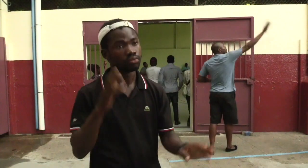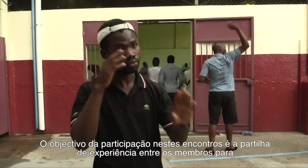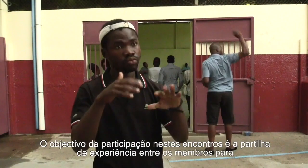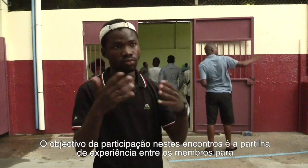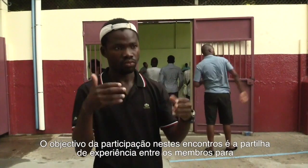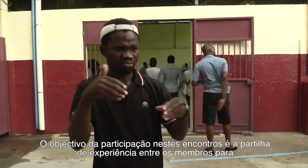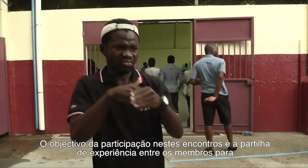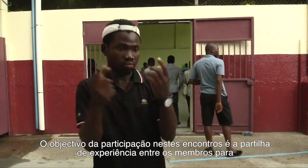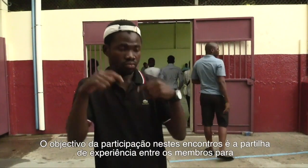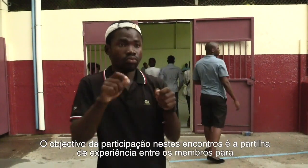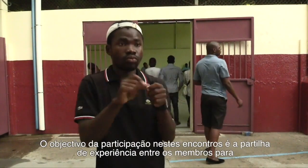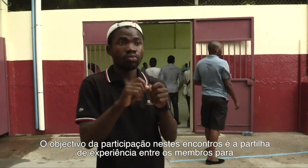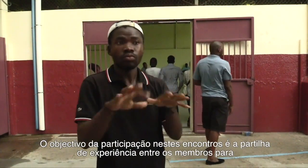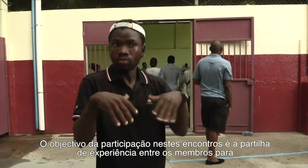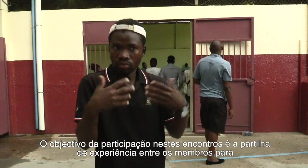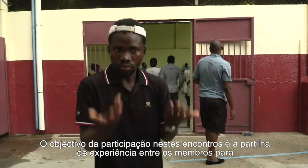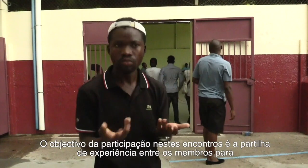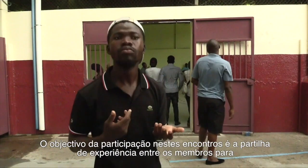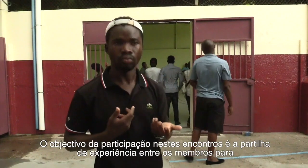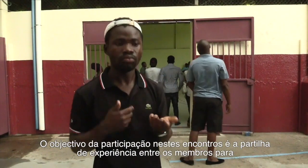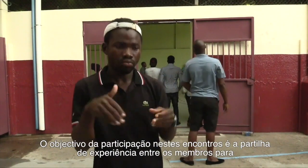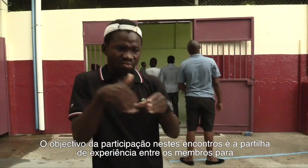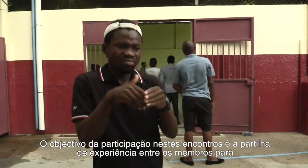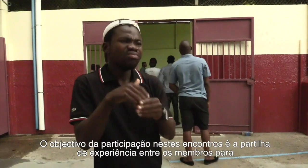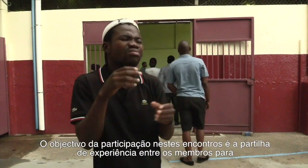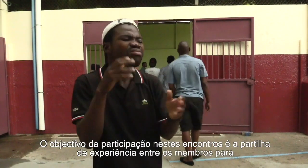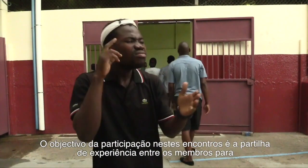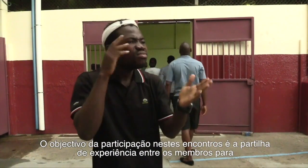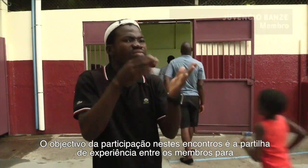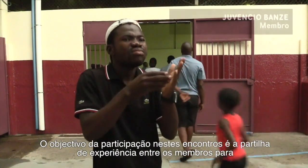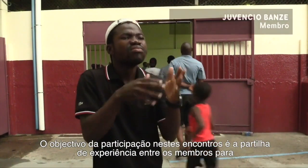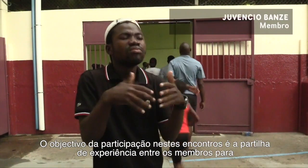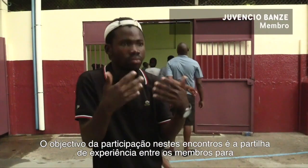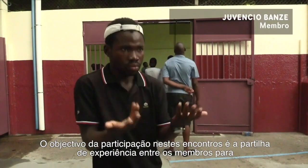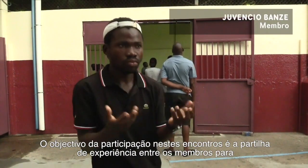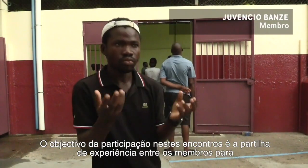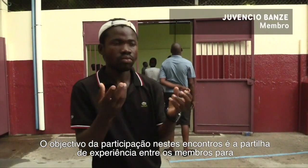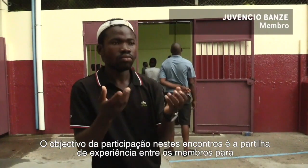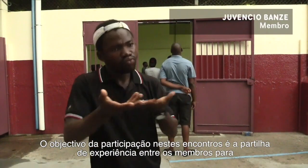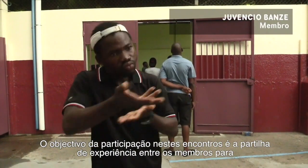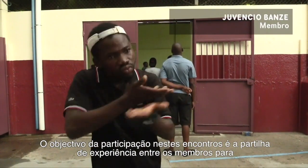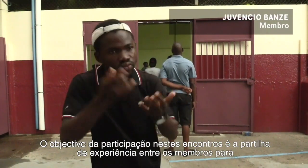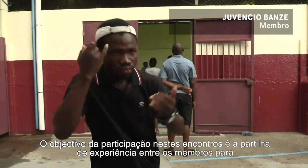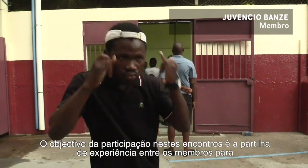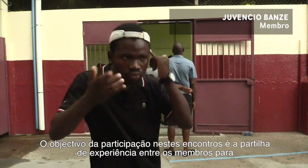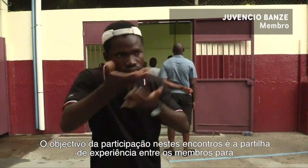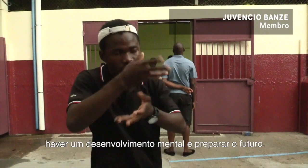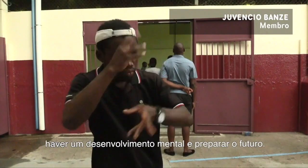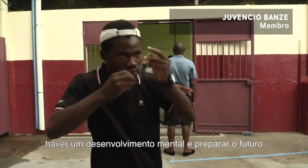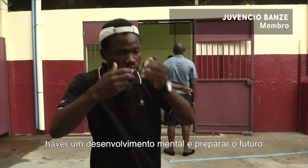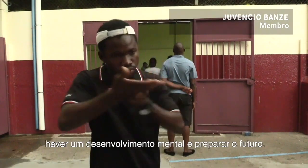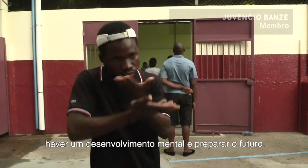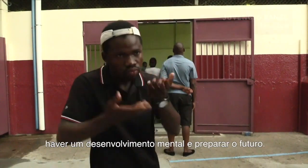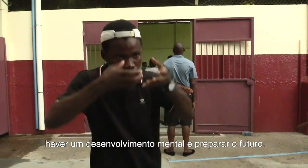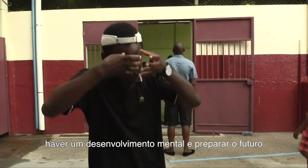O objetivo da participação nesses encontros é a partilha da experiência entre os membros para ver um